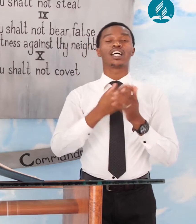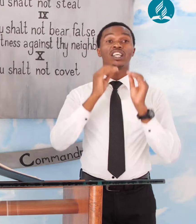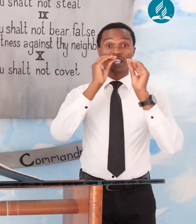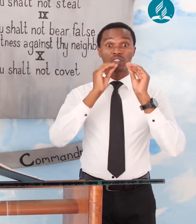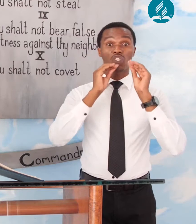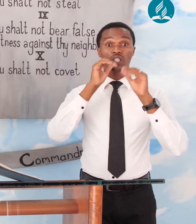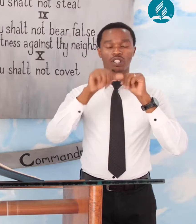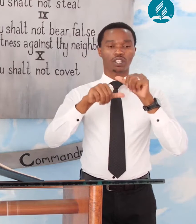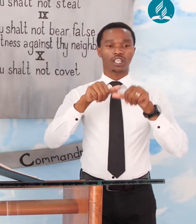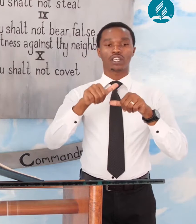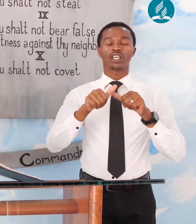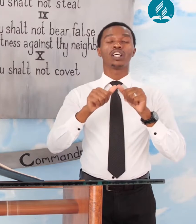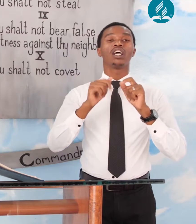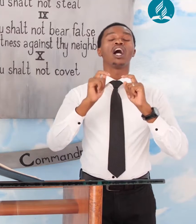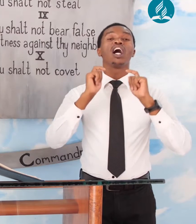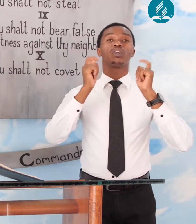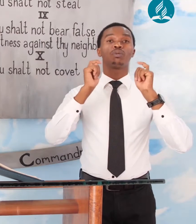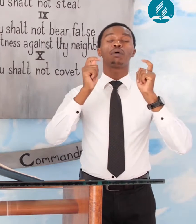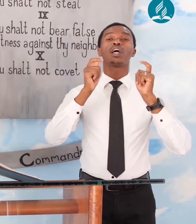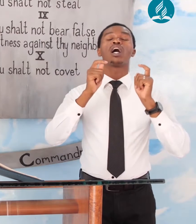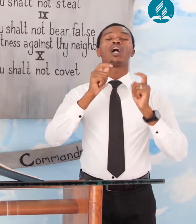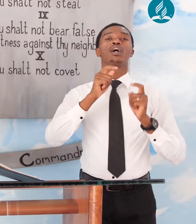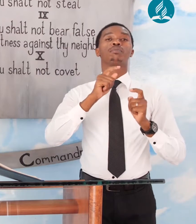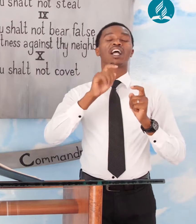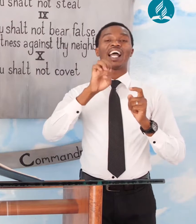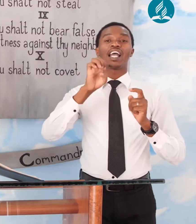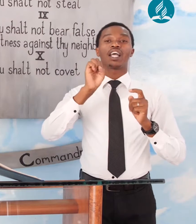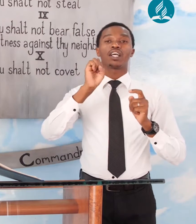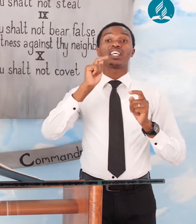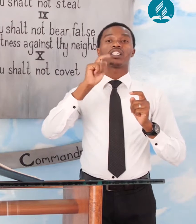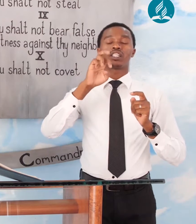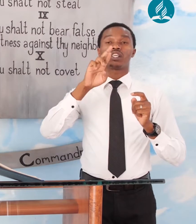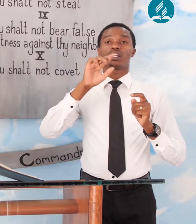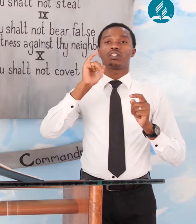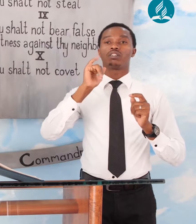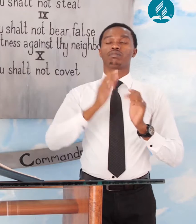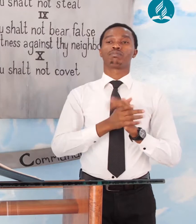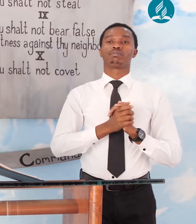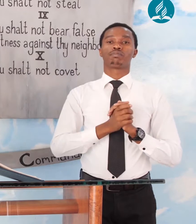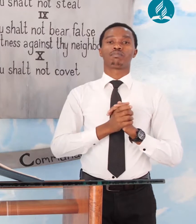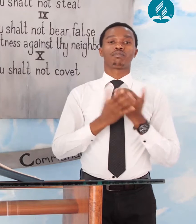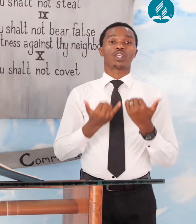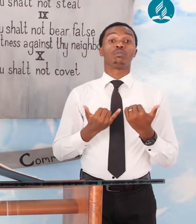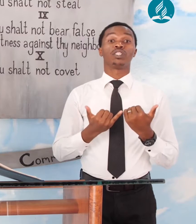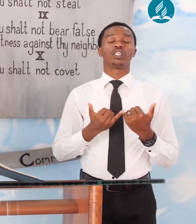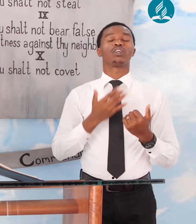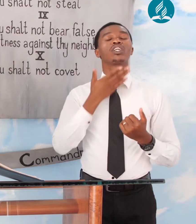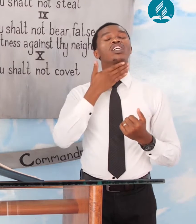kijyanye n'ubuhamya bw'umwamikazi Esteri. Uyu munsi rero ndagira ngo